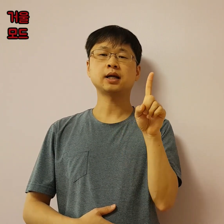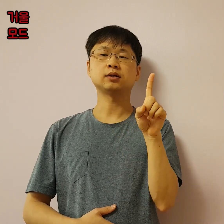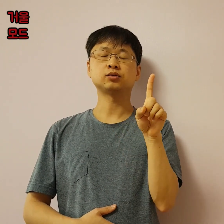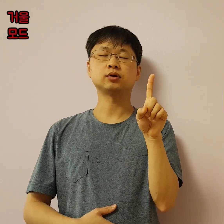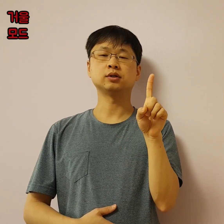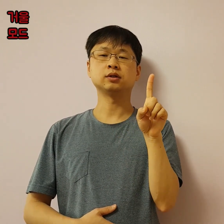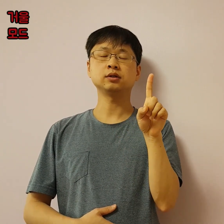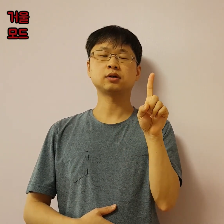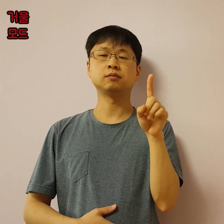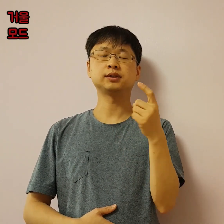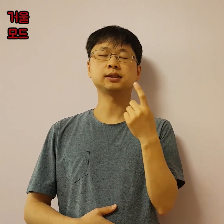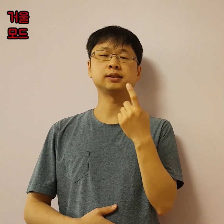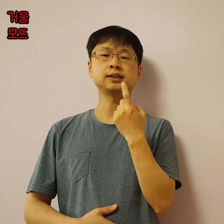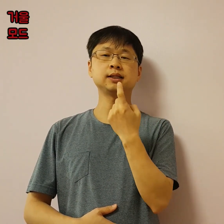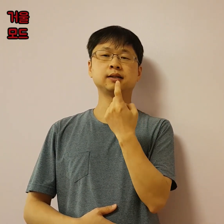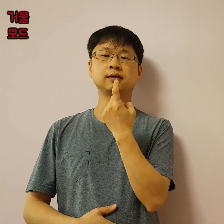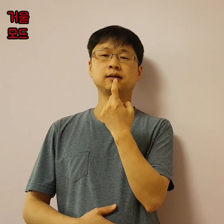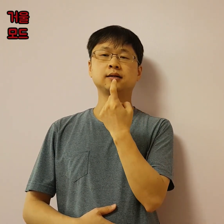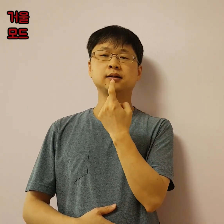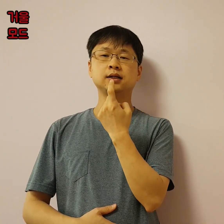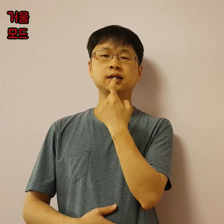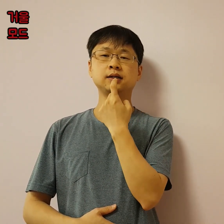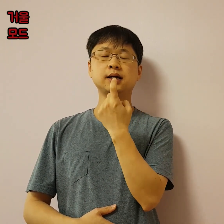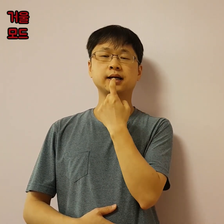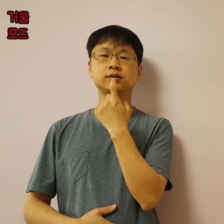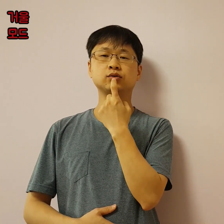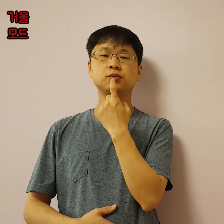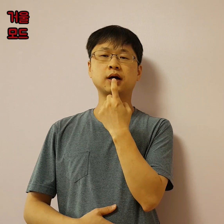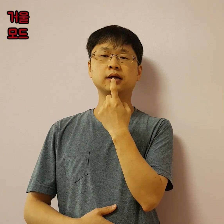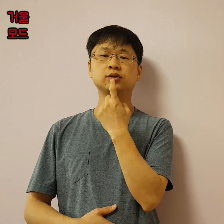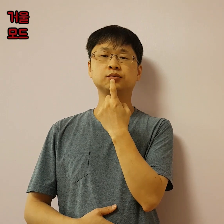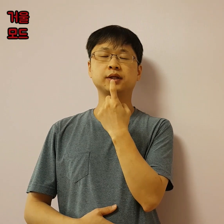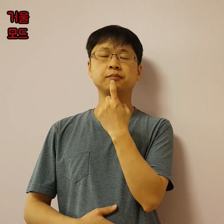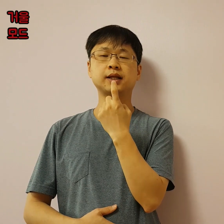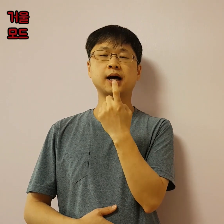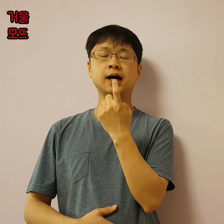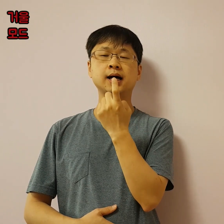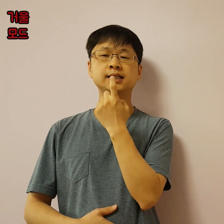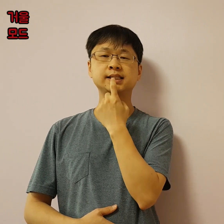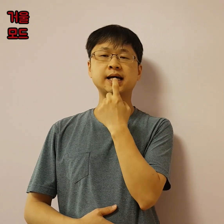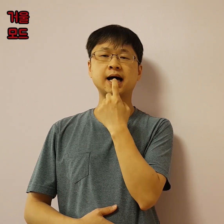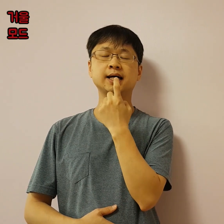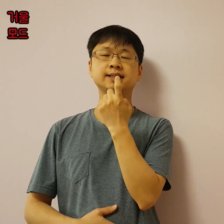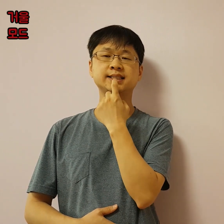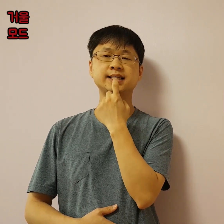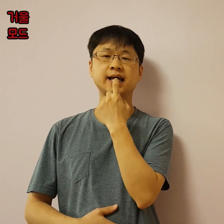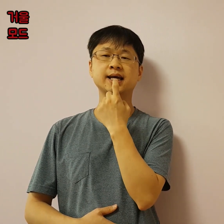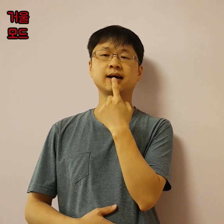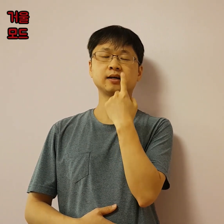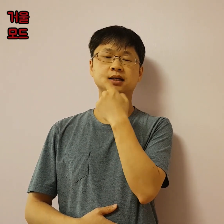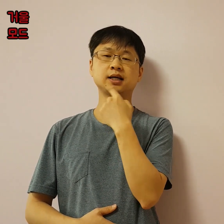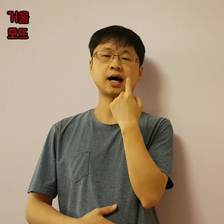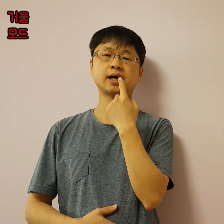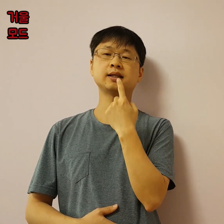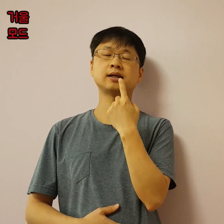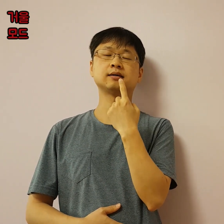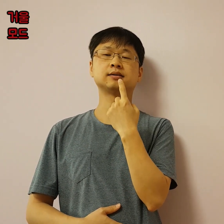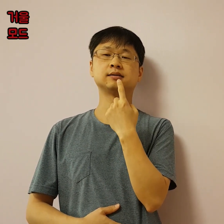희다라는 수어는 검지를 이를 향해서 두 번 가르쳐주면 됩니다. 희다, 흰색, 이가 하얗다는